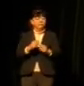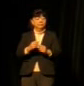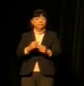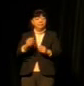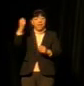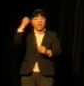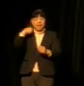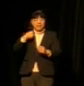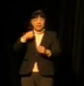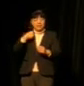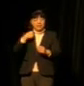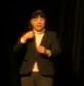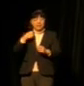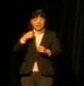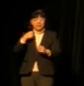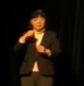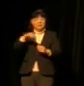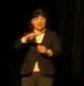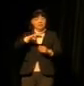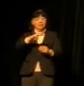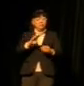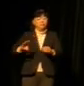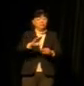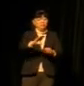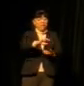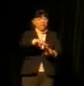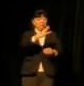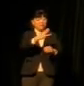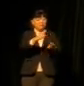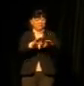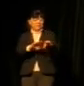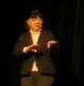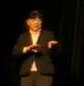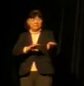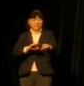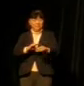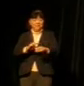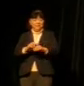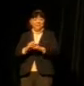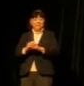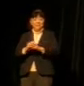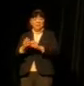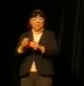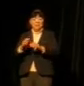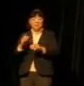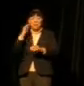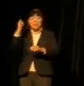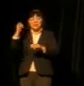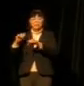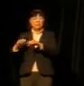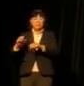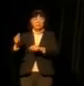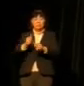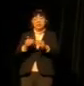朝がね300台、7校の時は500台の車、あのね、送迎の保護者の送迎がありました。でね、8時登校な